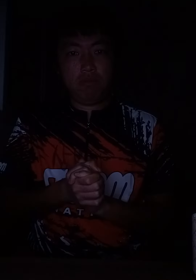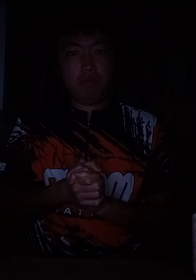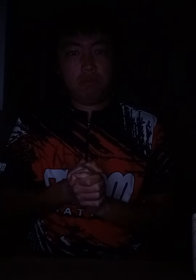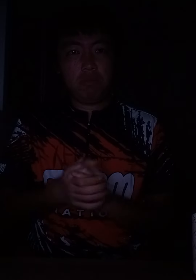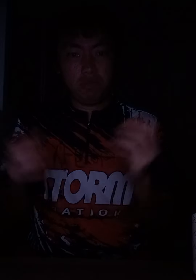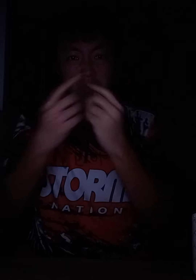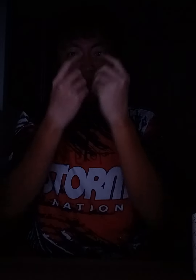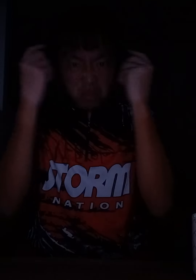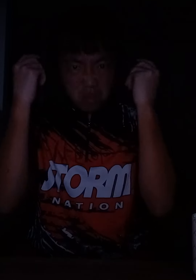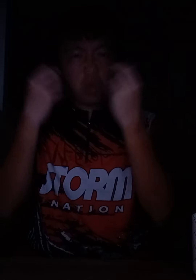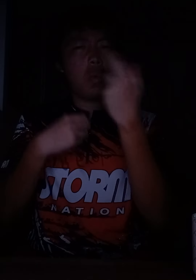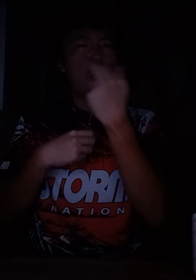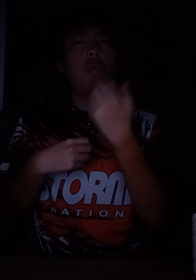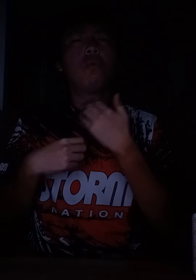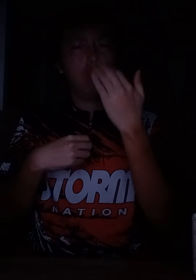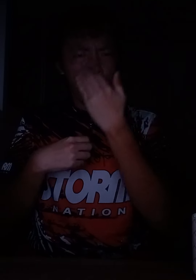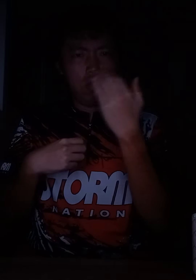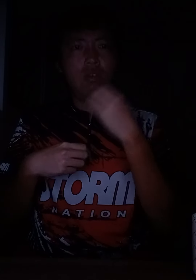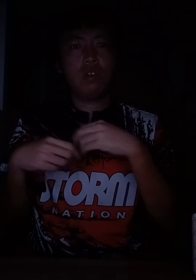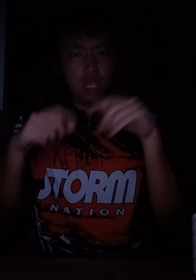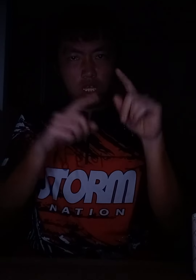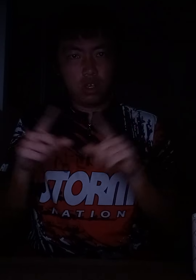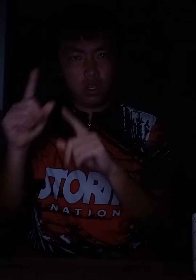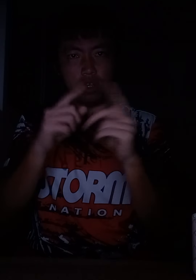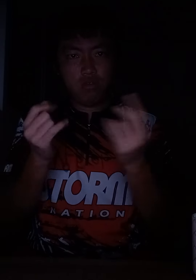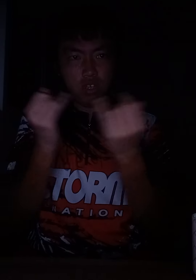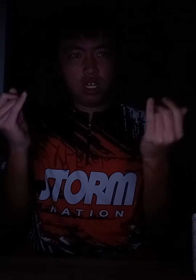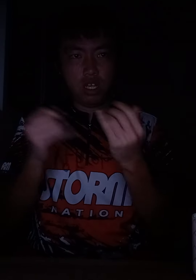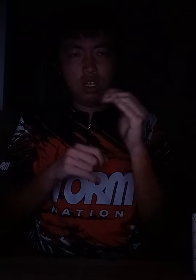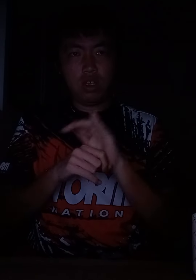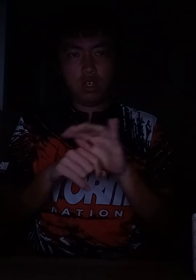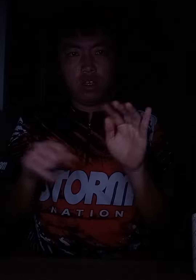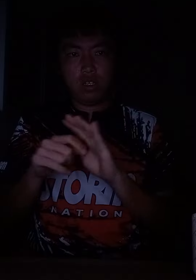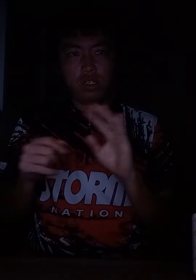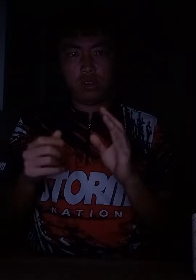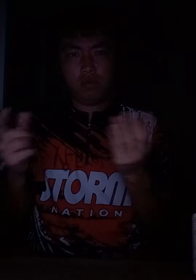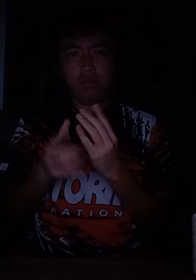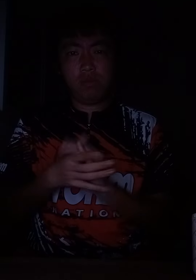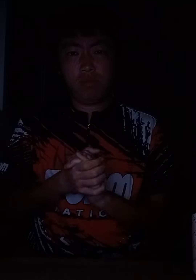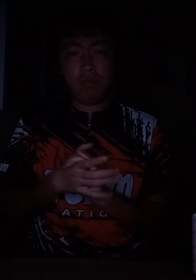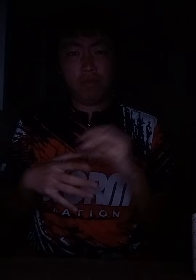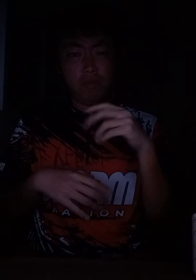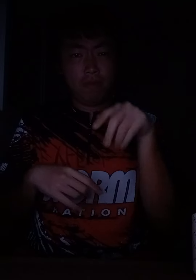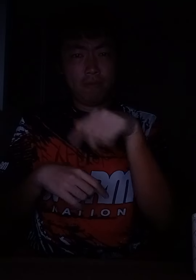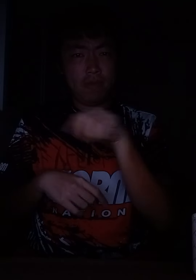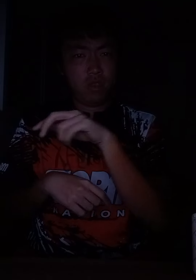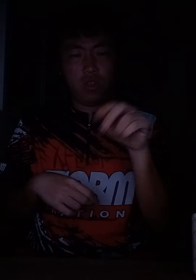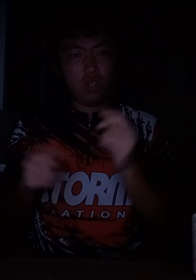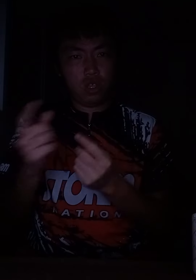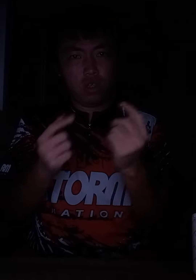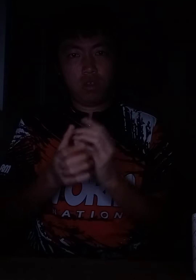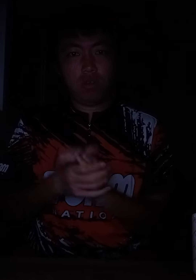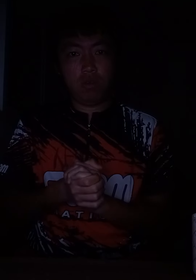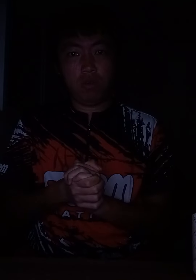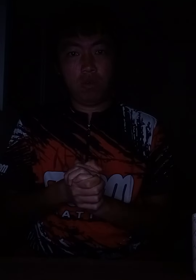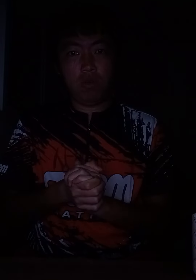마스크를 쓰면 호흡곤란이 와갖고 이런 일들이 구속이 될 거라고는 생각도 못했습니다. 어떻게 보면 이건 인권 탄압이죠.